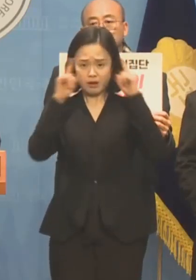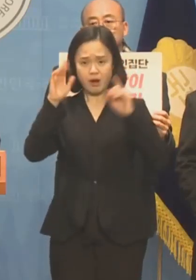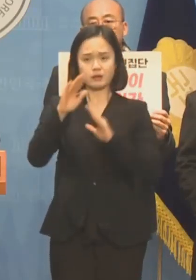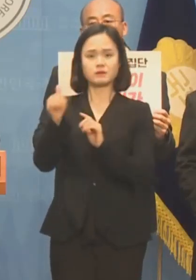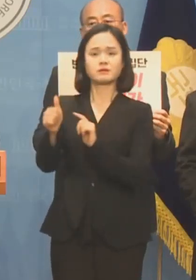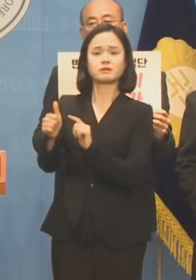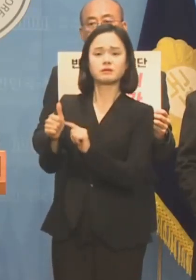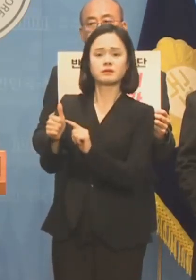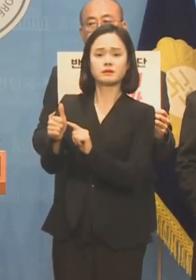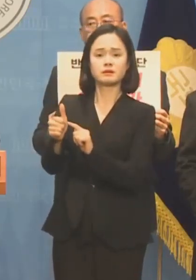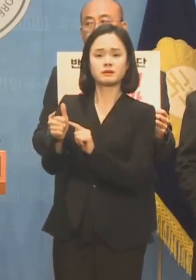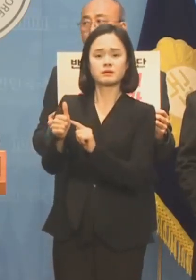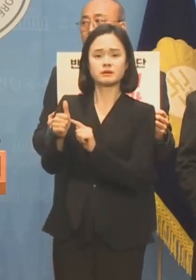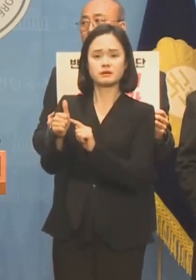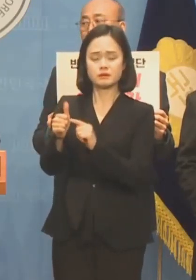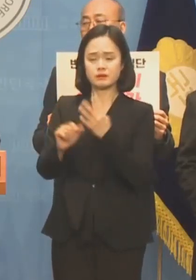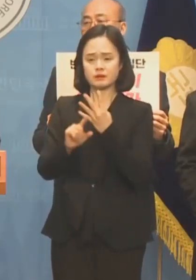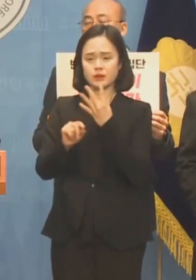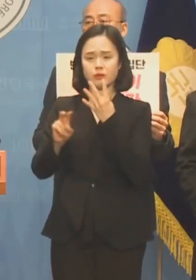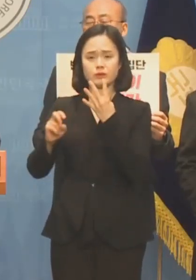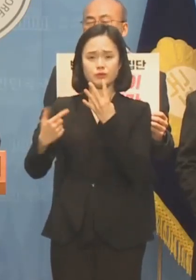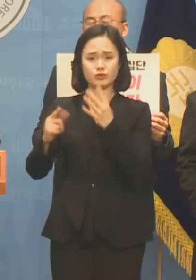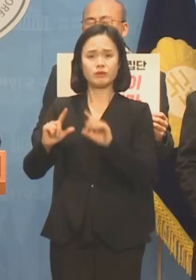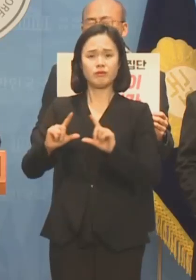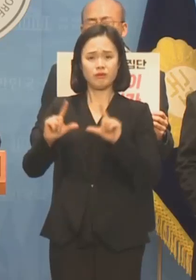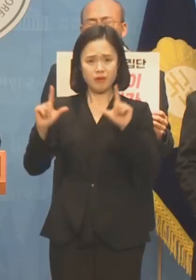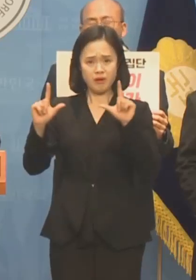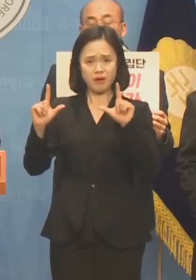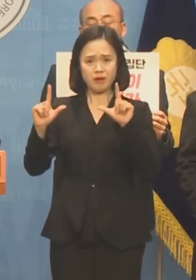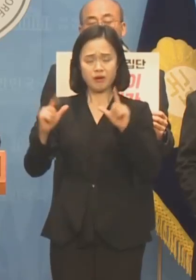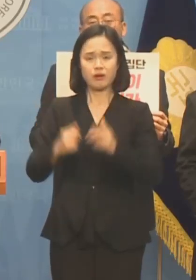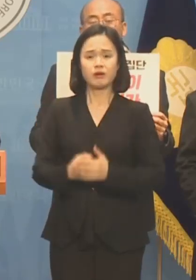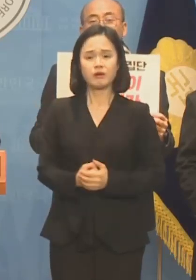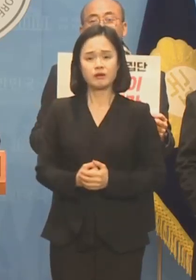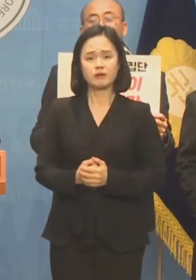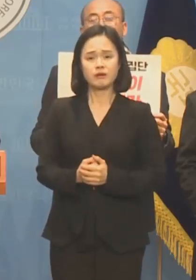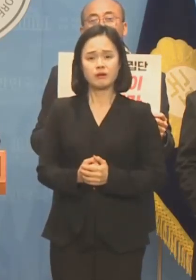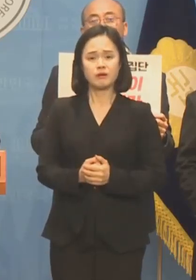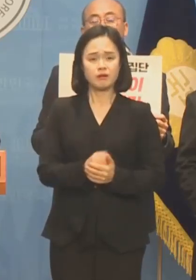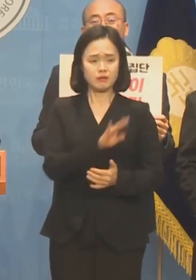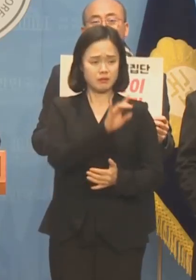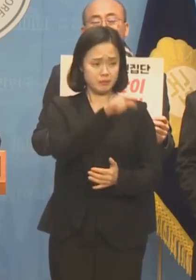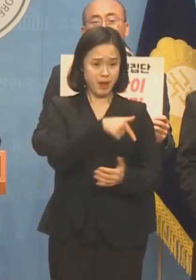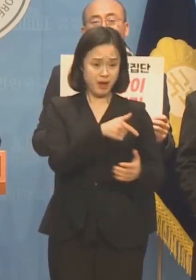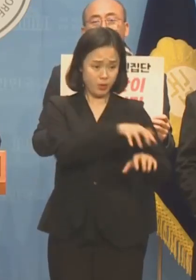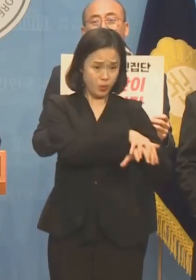의해서 무차별 폭행을 당하고 사망한